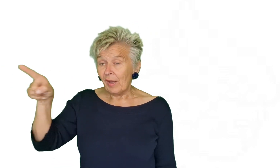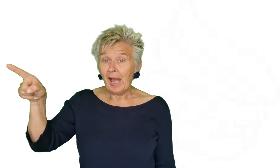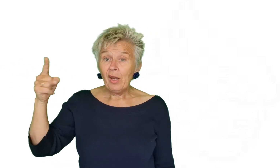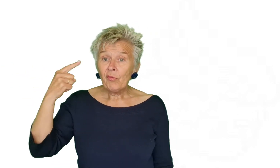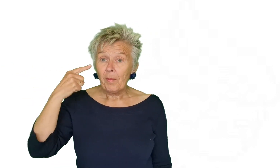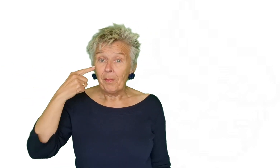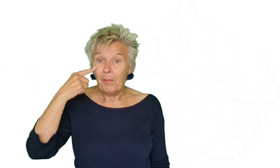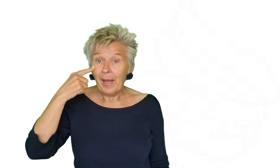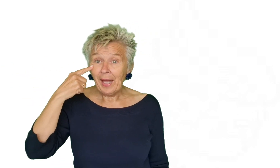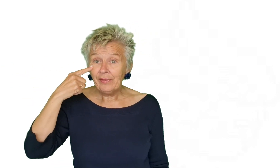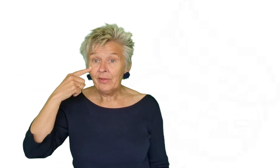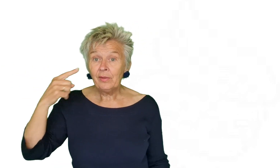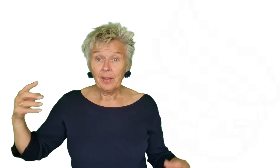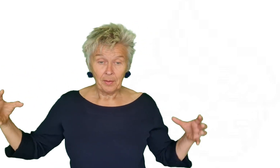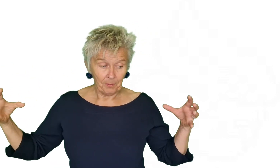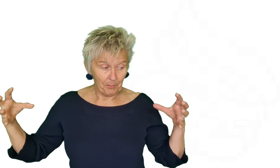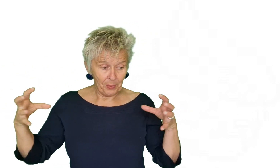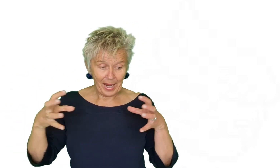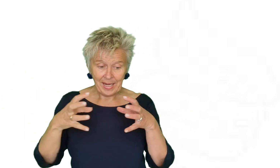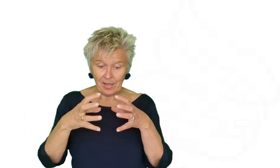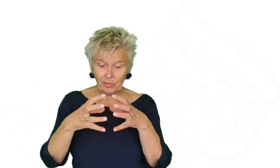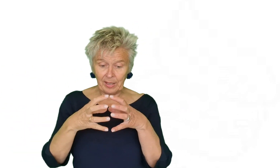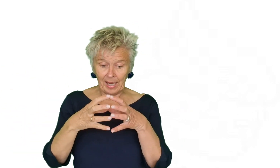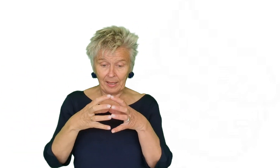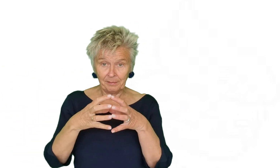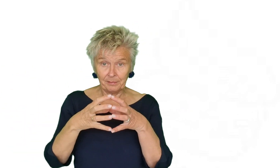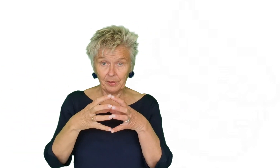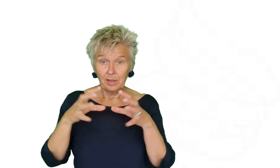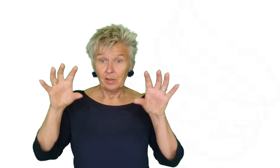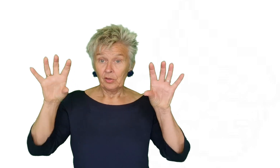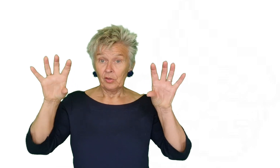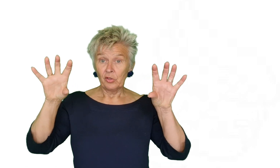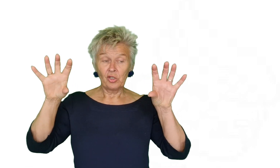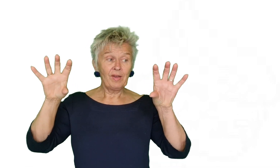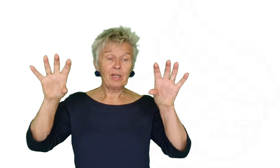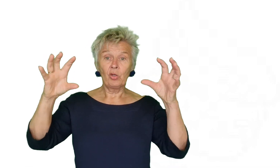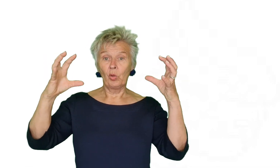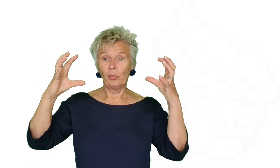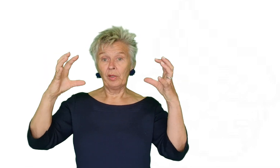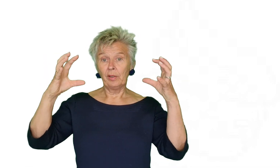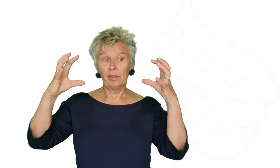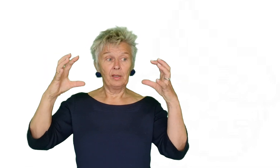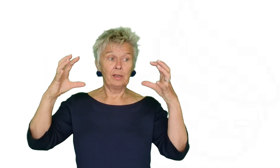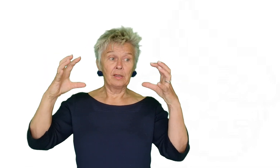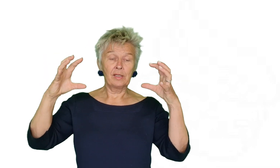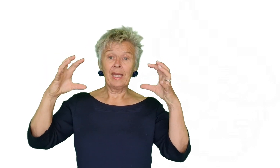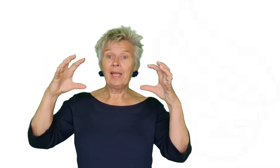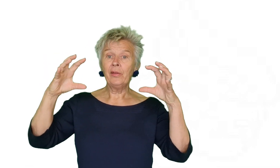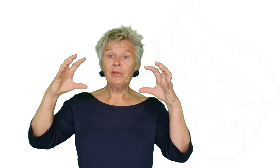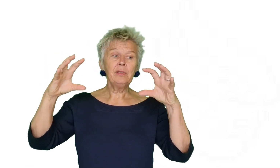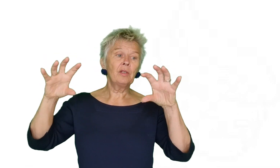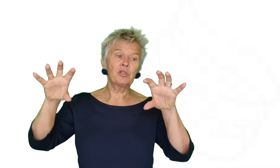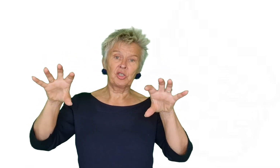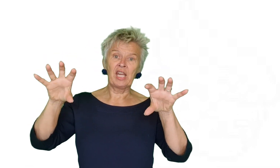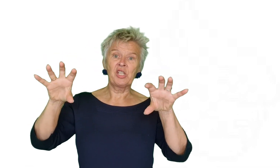12 maanden bij elkaar. Dus twee gekromde C-handen,